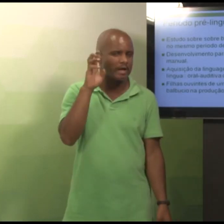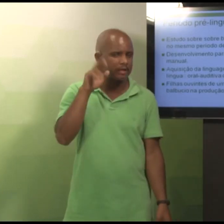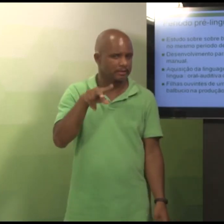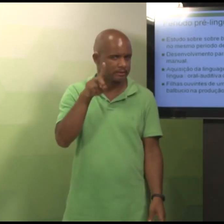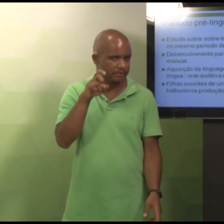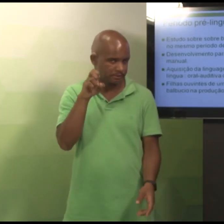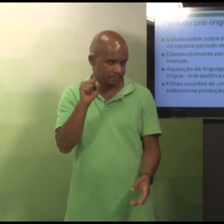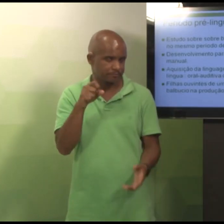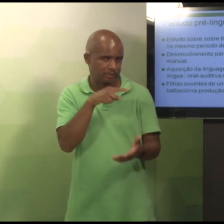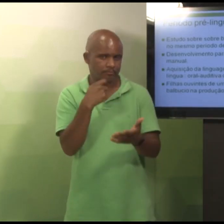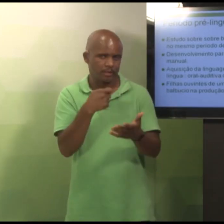Quadros